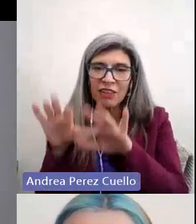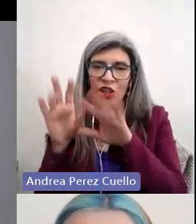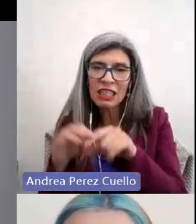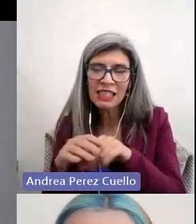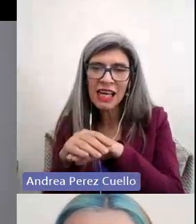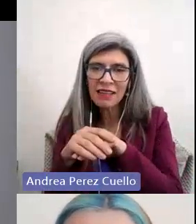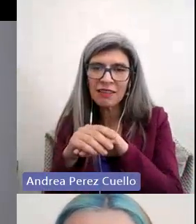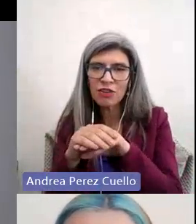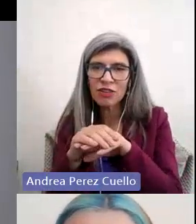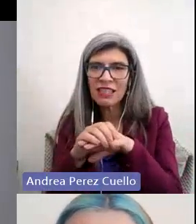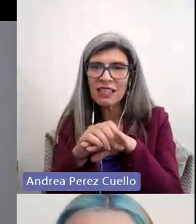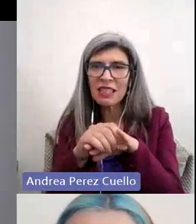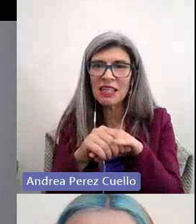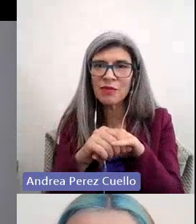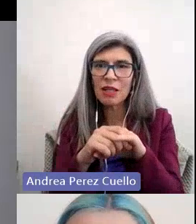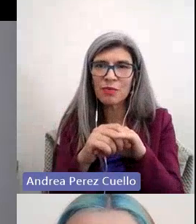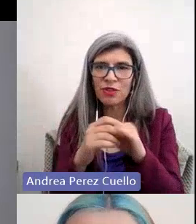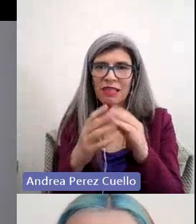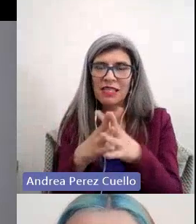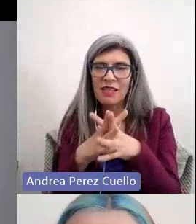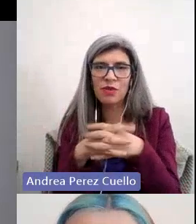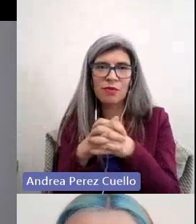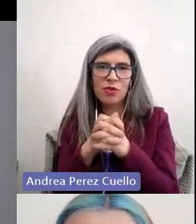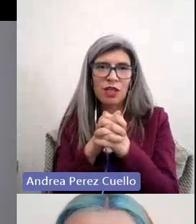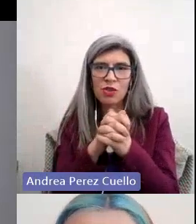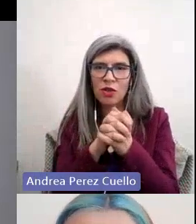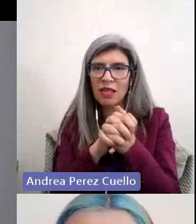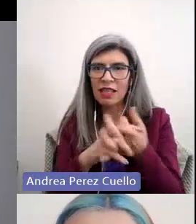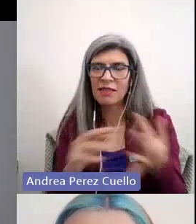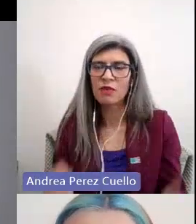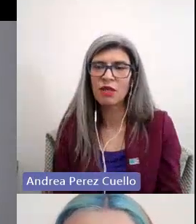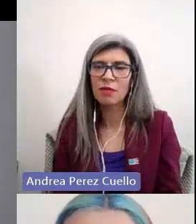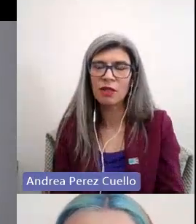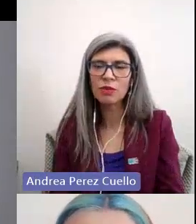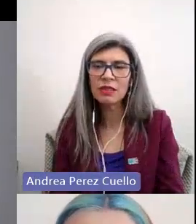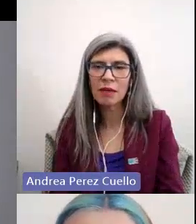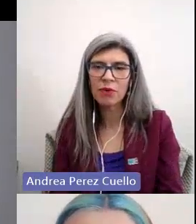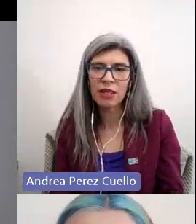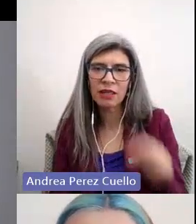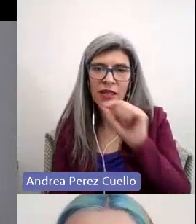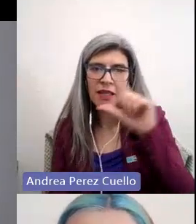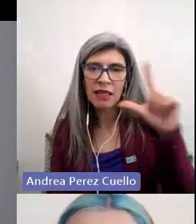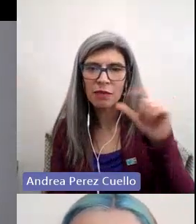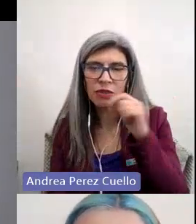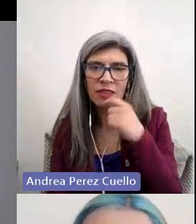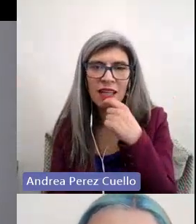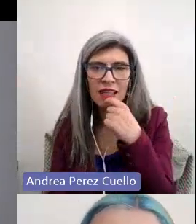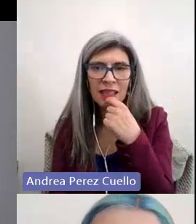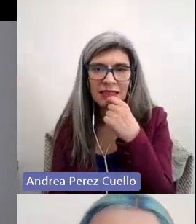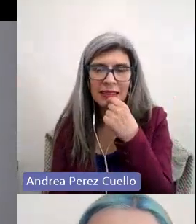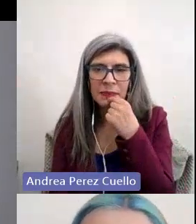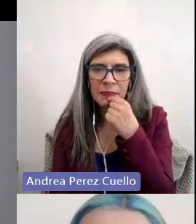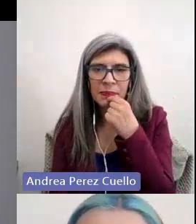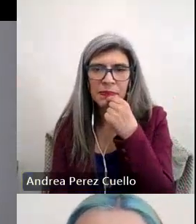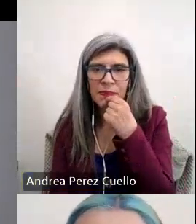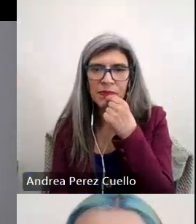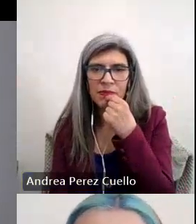Pueden escribir en el chat. No sé si tenemos la posibilidad, si hay alguna persona sorda y quiere hacer alguna pregunta, poder